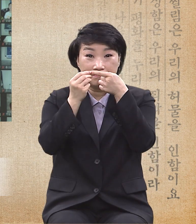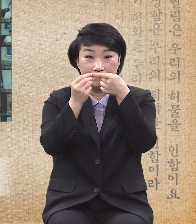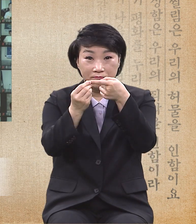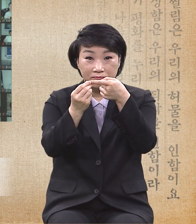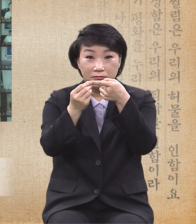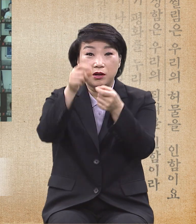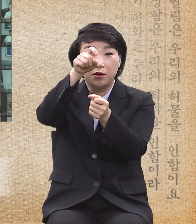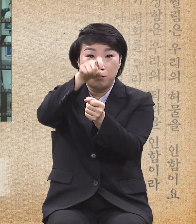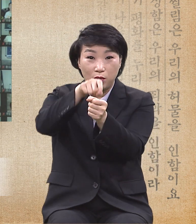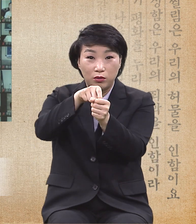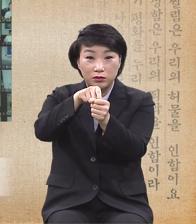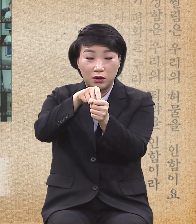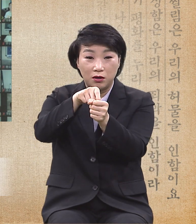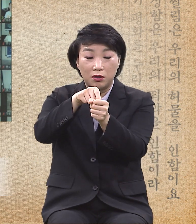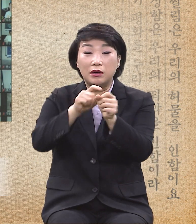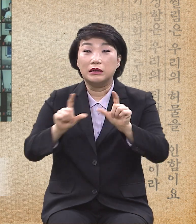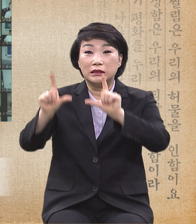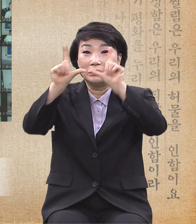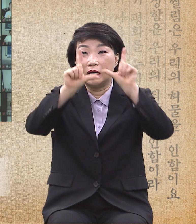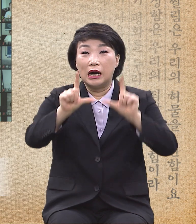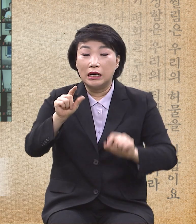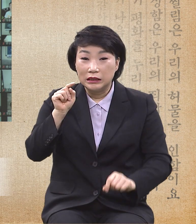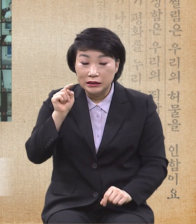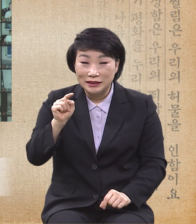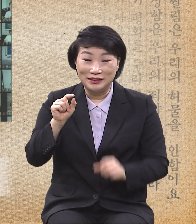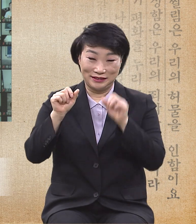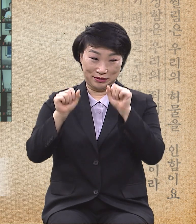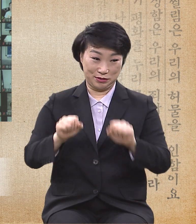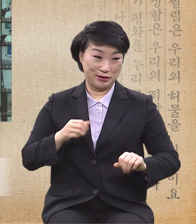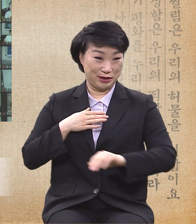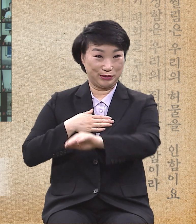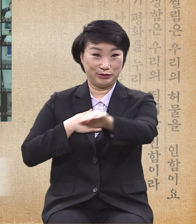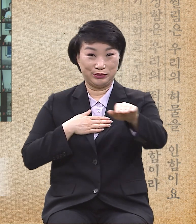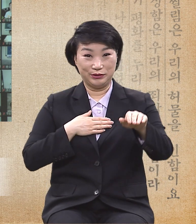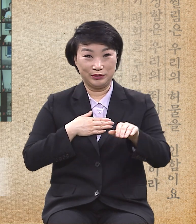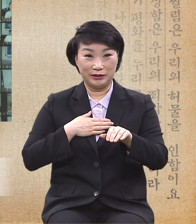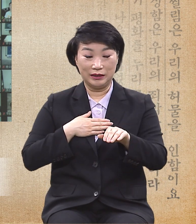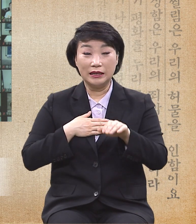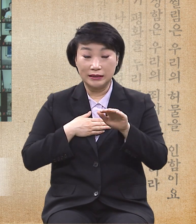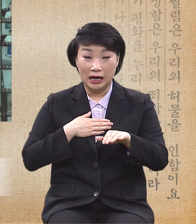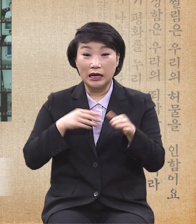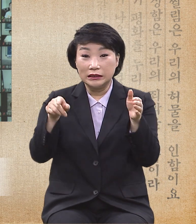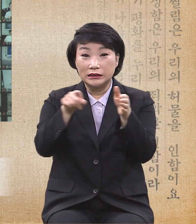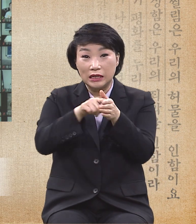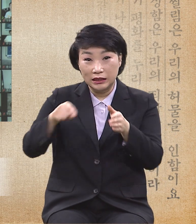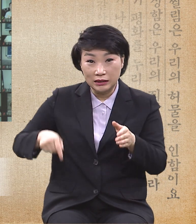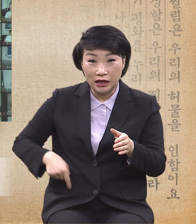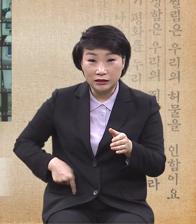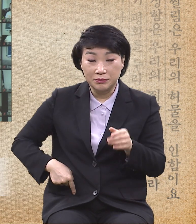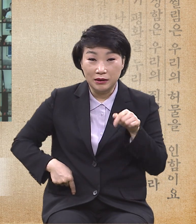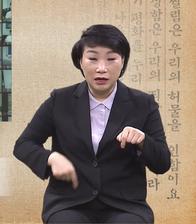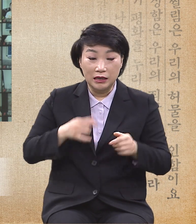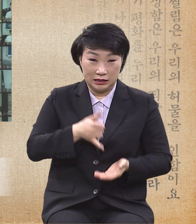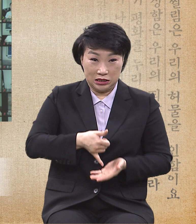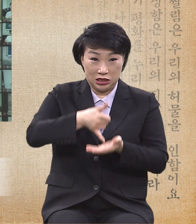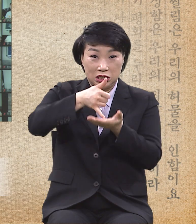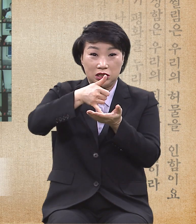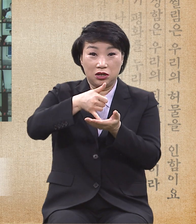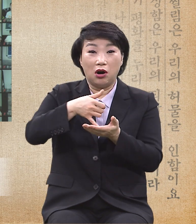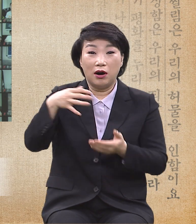제1된 목적으로 사는 존재이기에 신앙 양심의 인격을